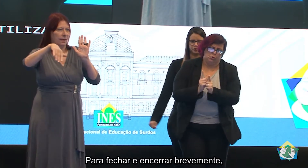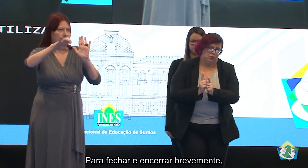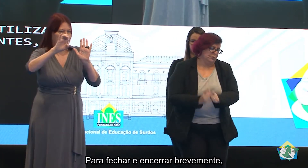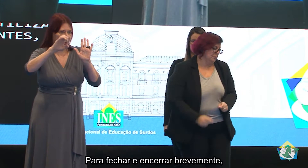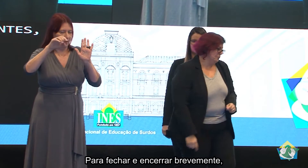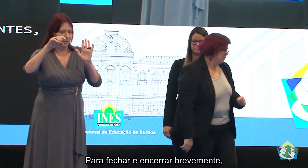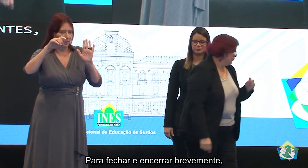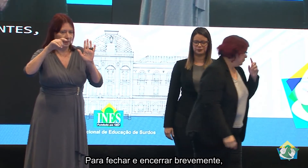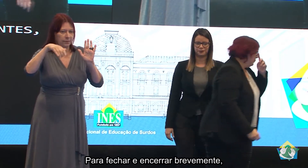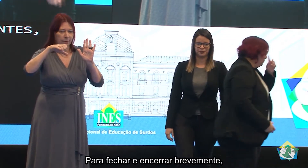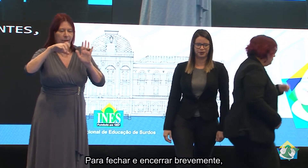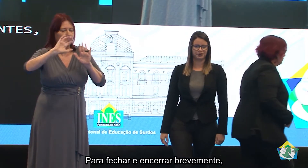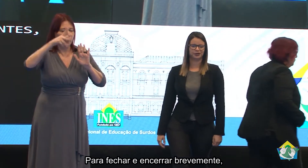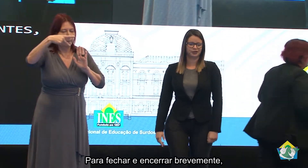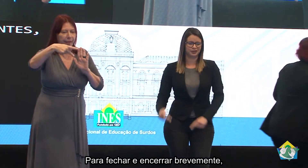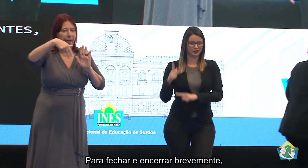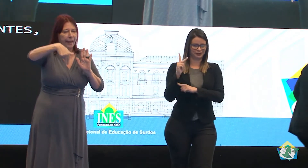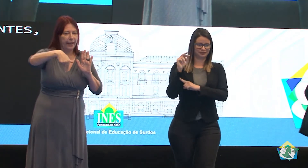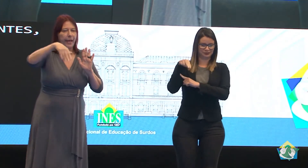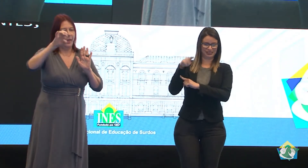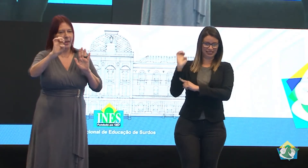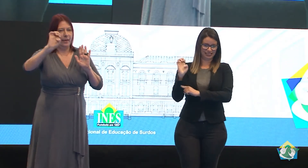brevemente,